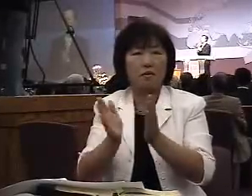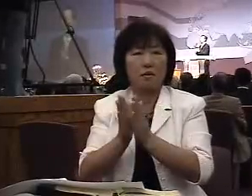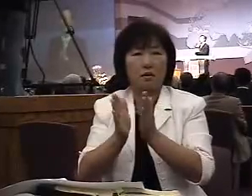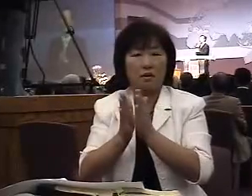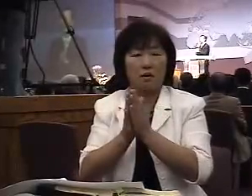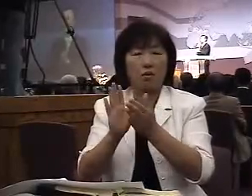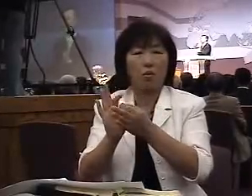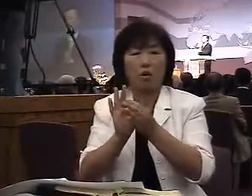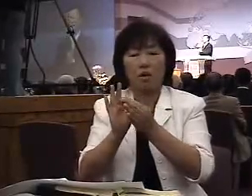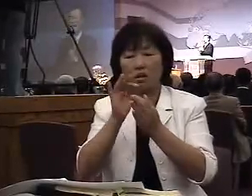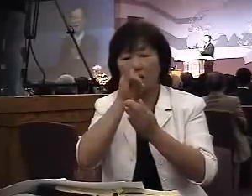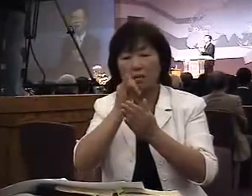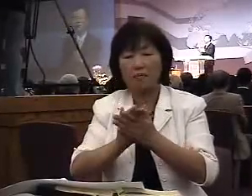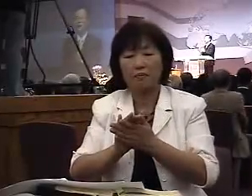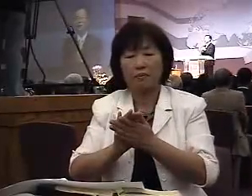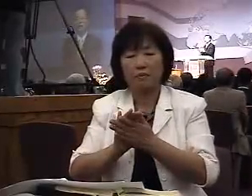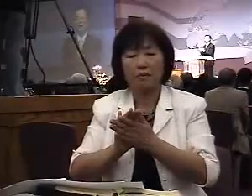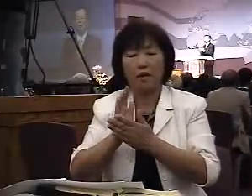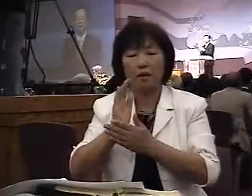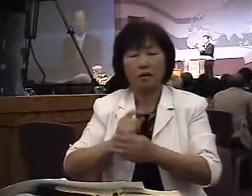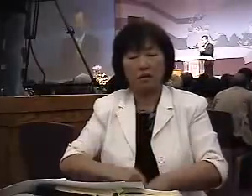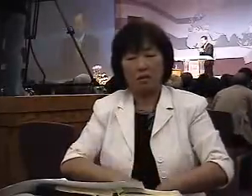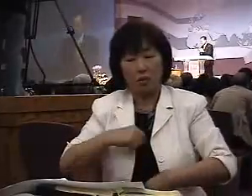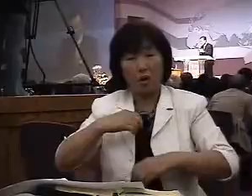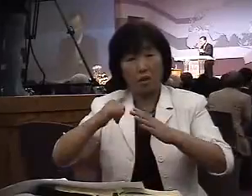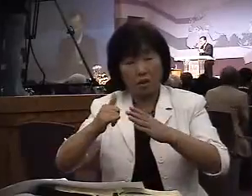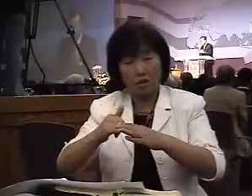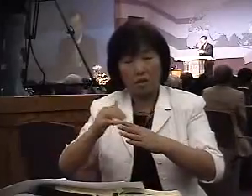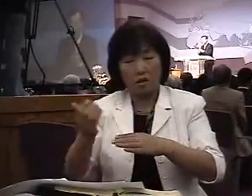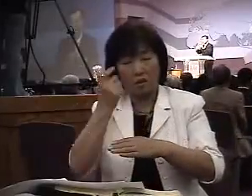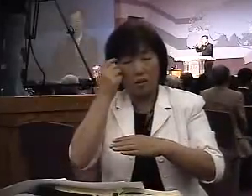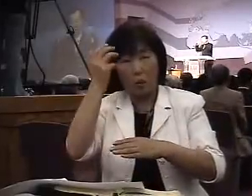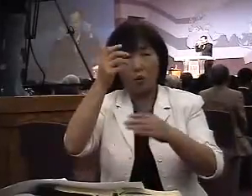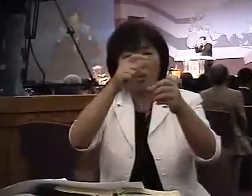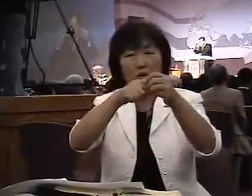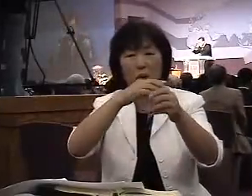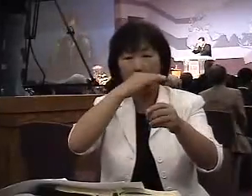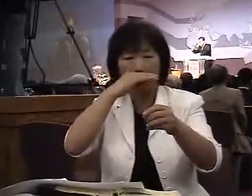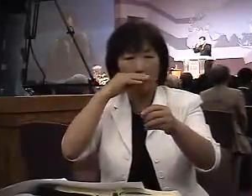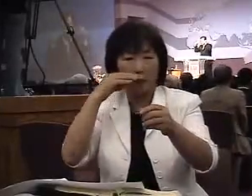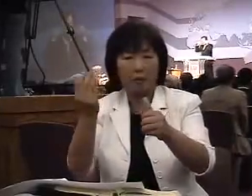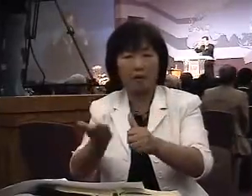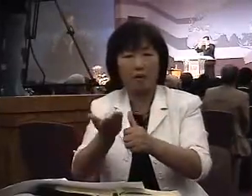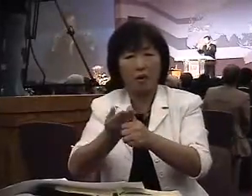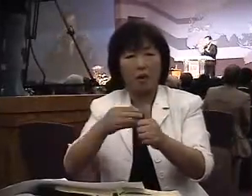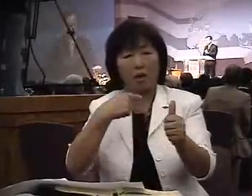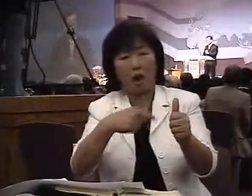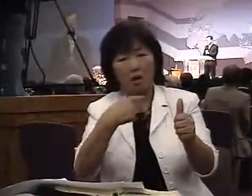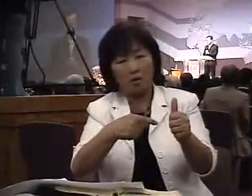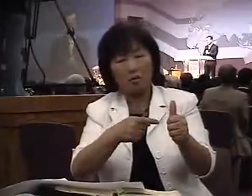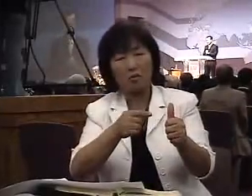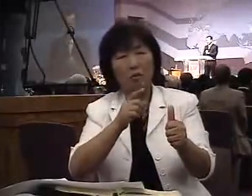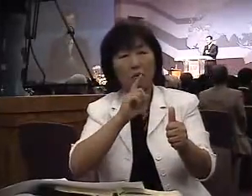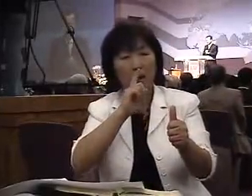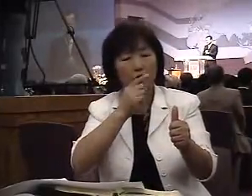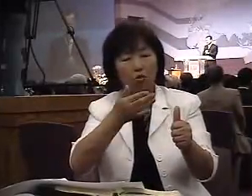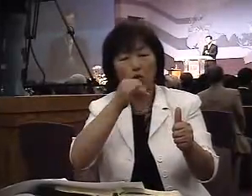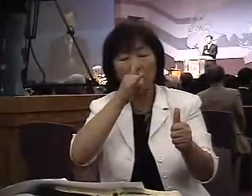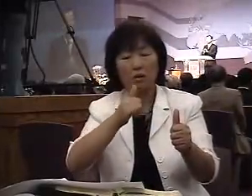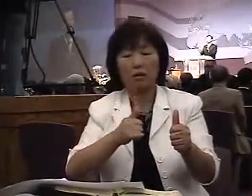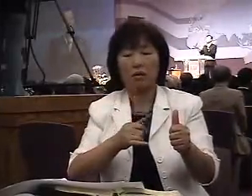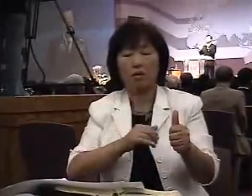하나님의 의와 나라가 다음 세대를 영적으로 바로 키우는 것이 그것을 가리킨다는 것을 말씀해 주시고